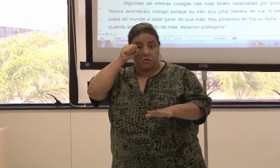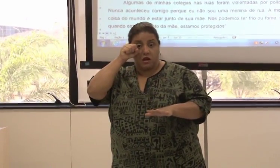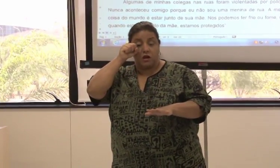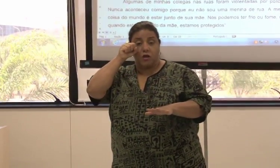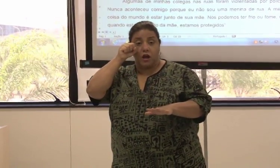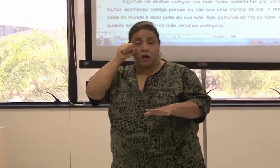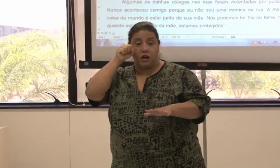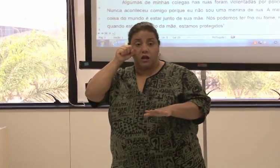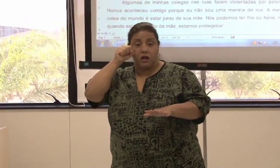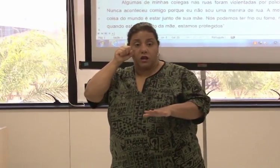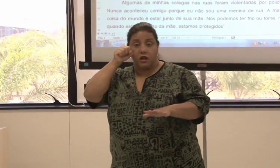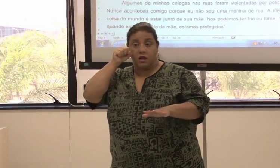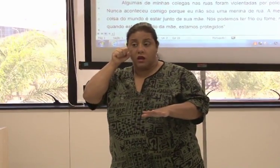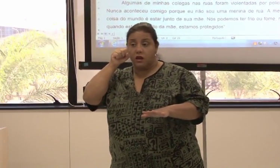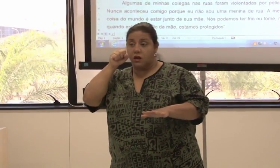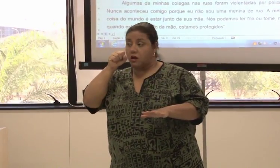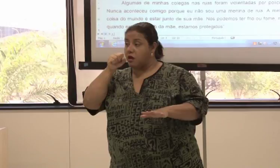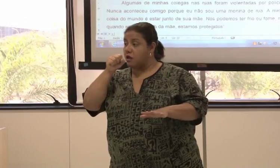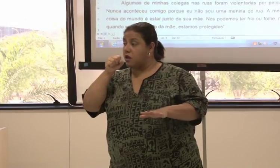E o quê? Vender mais.